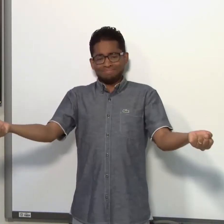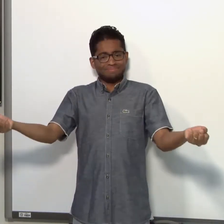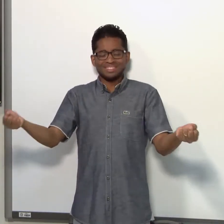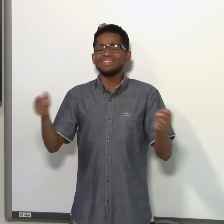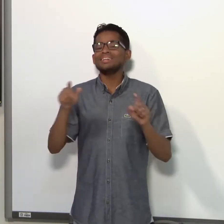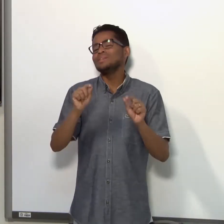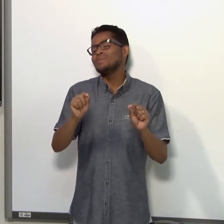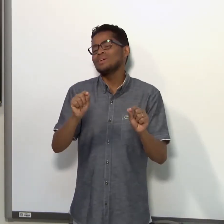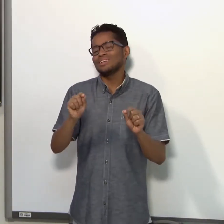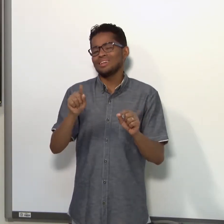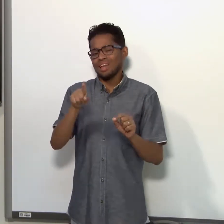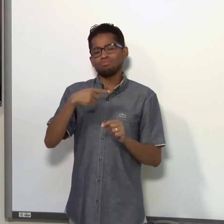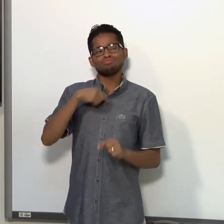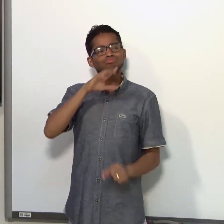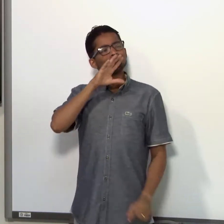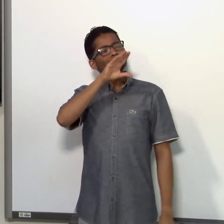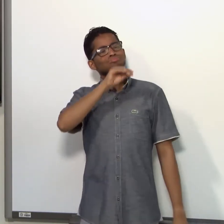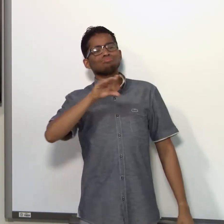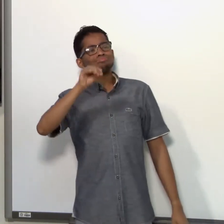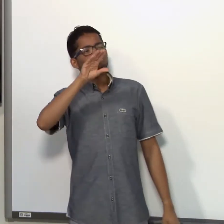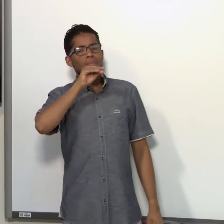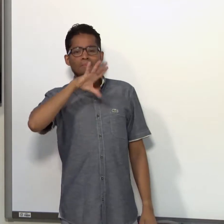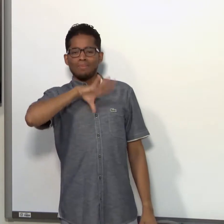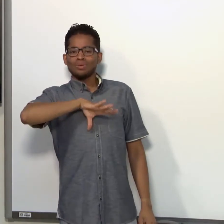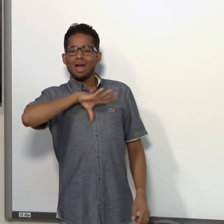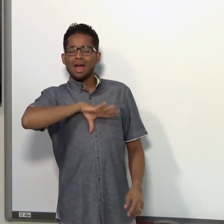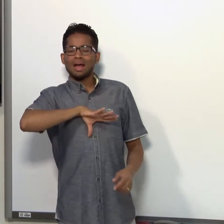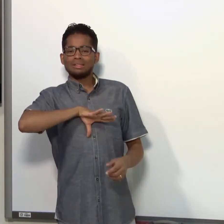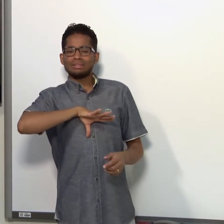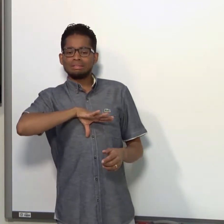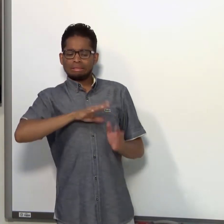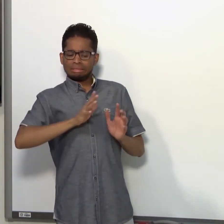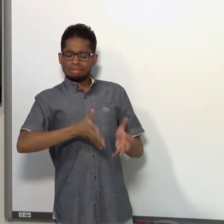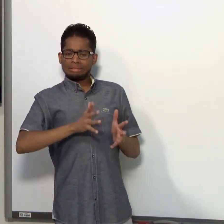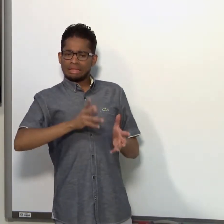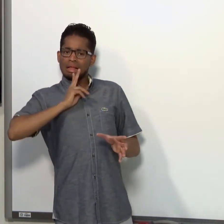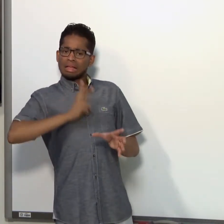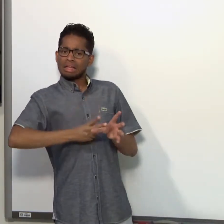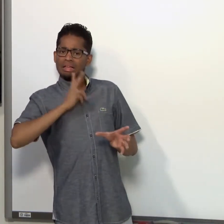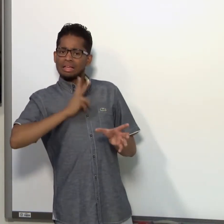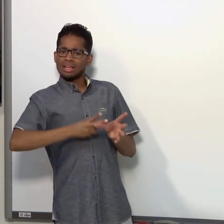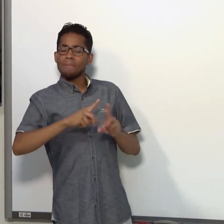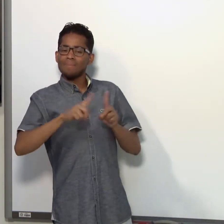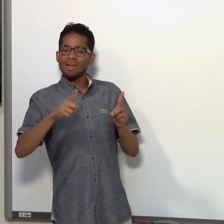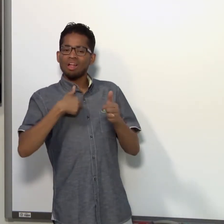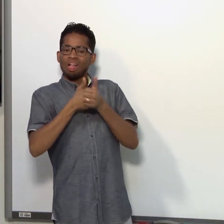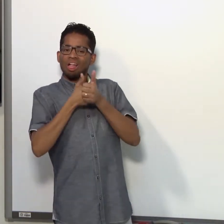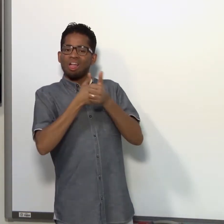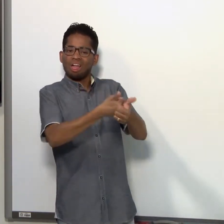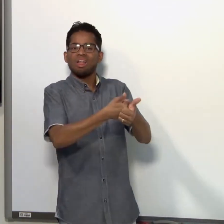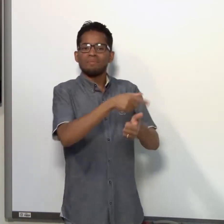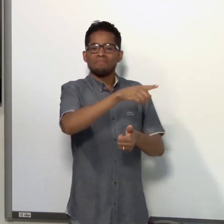São estruturas diferentes. Então, não podemos misturá-las. Como fazer isso? Como É impossível.